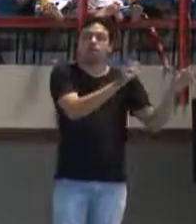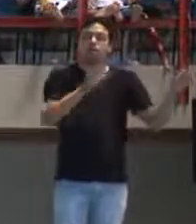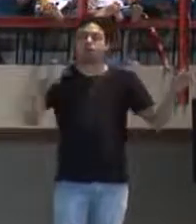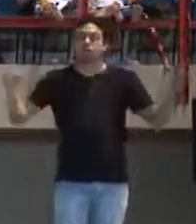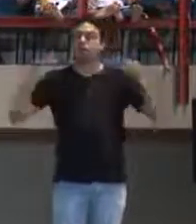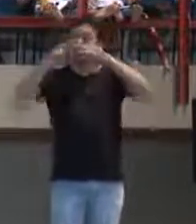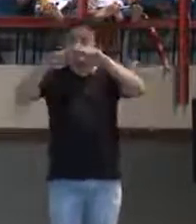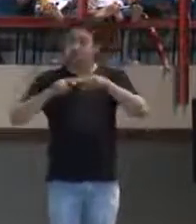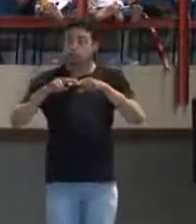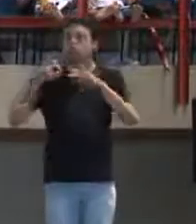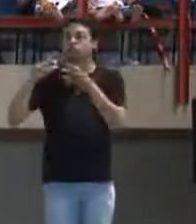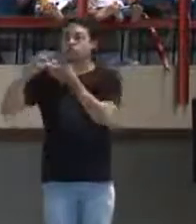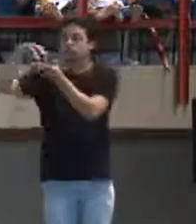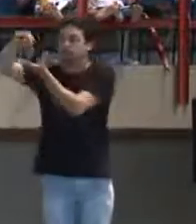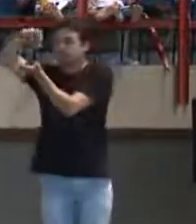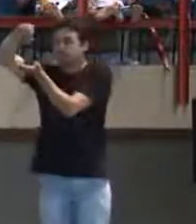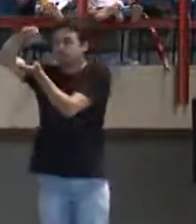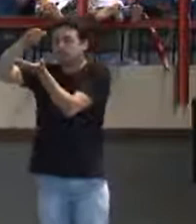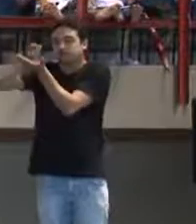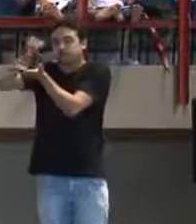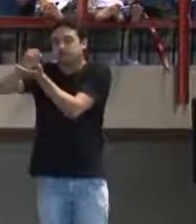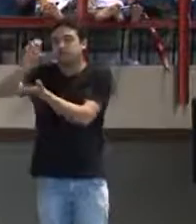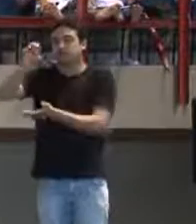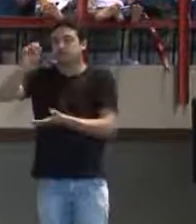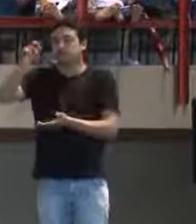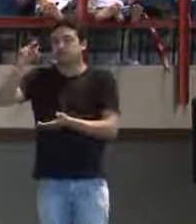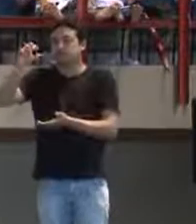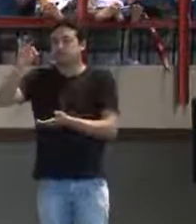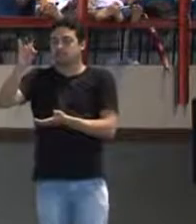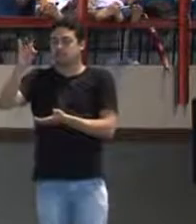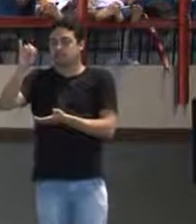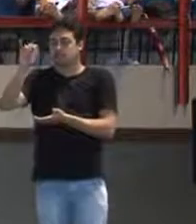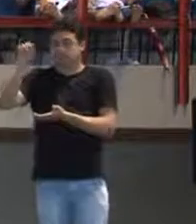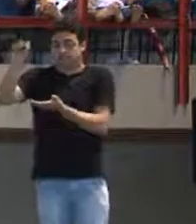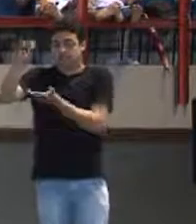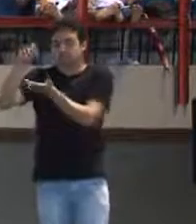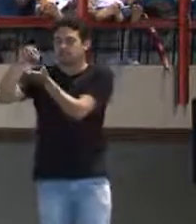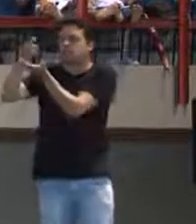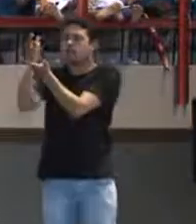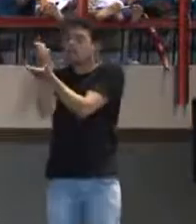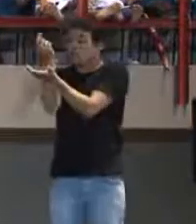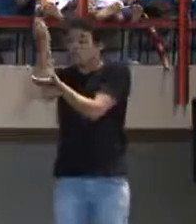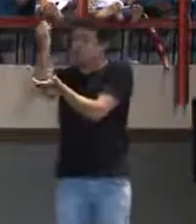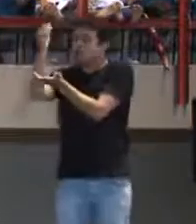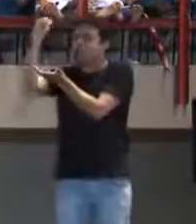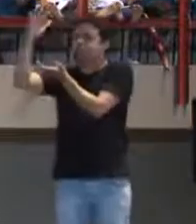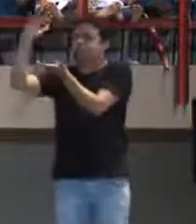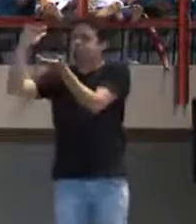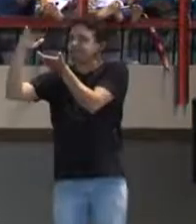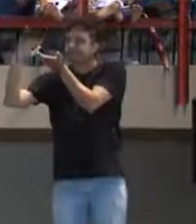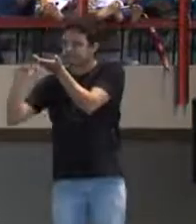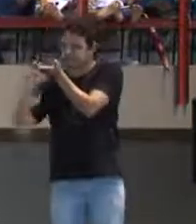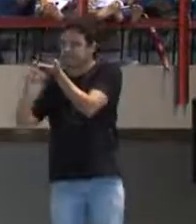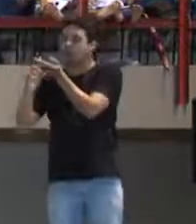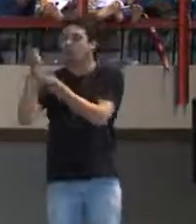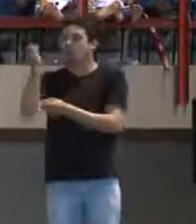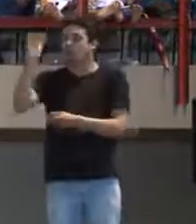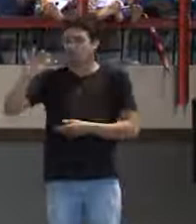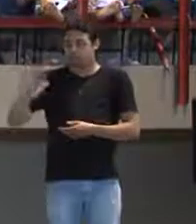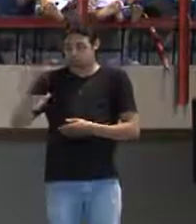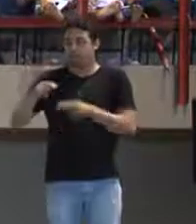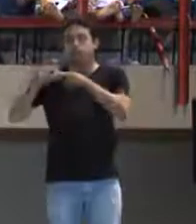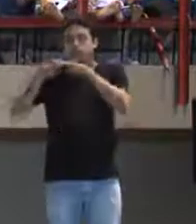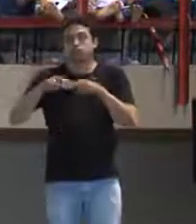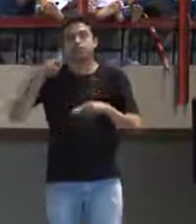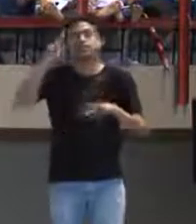produtos chamados especiarias começaram a cair de valor. E aí o olhar europeu virou e